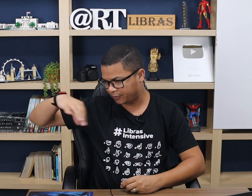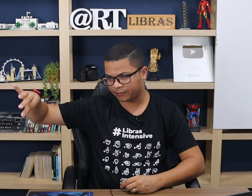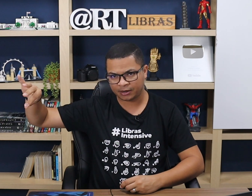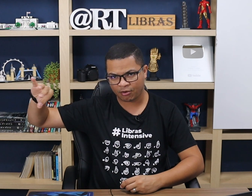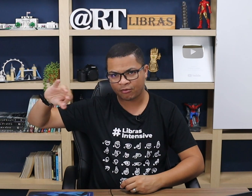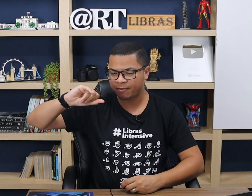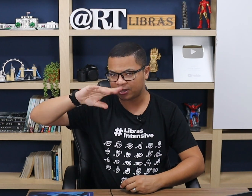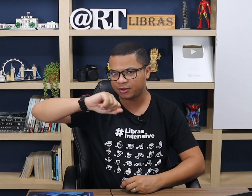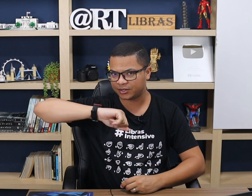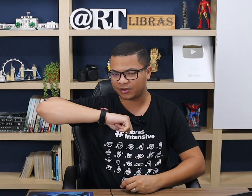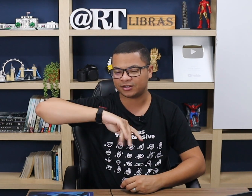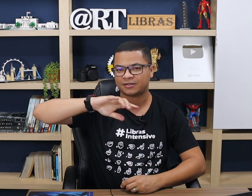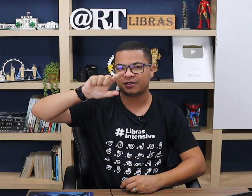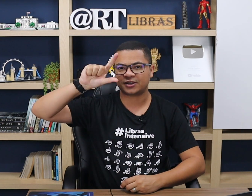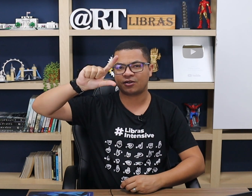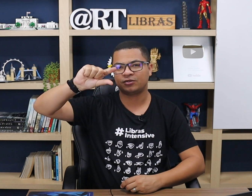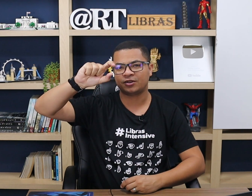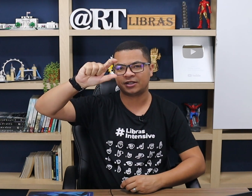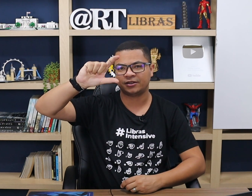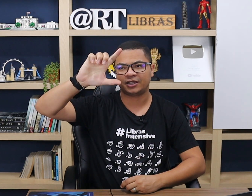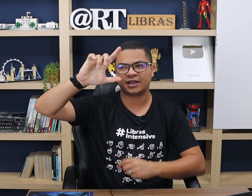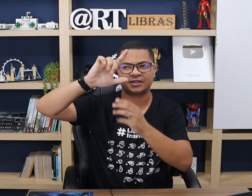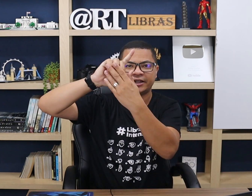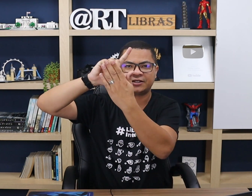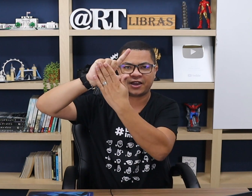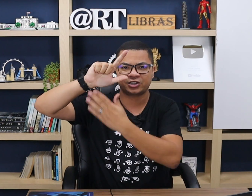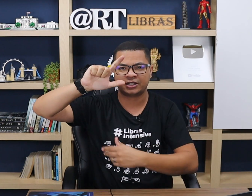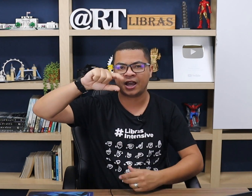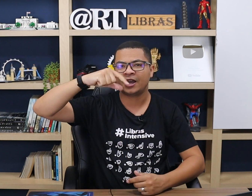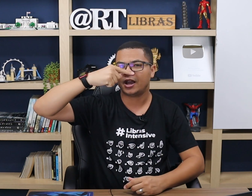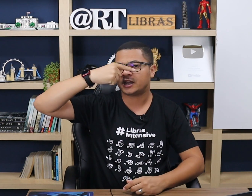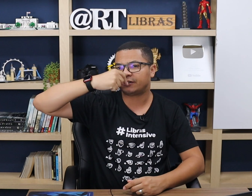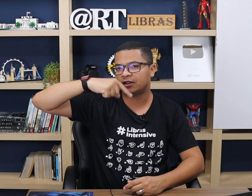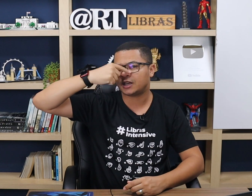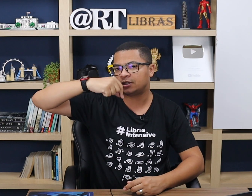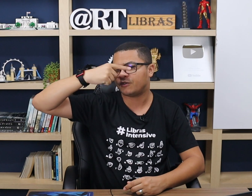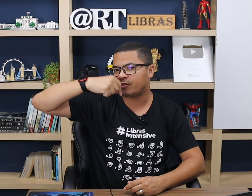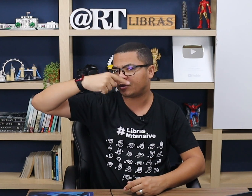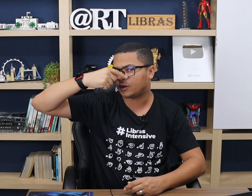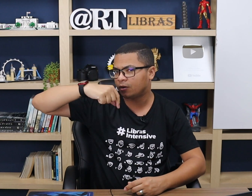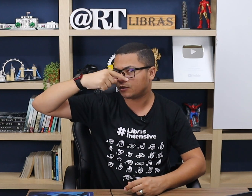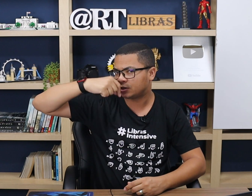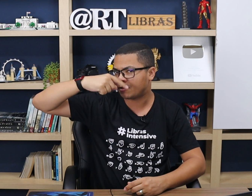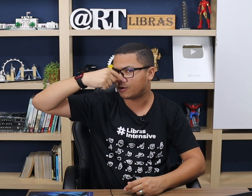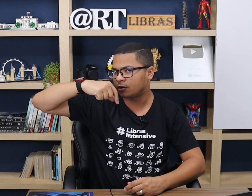pô é mais ou menos isso aí só que vai fazer só com os dois dedos aqui esses três fecha tá você faz esse movimento aqui ó Tá bom